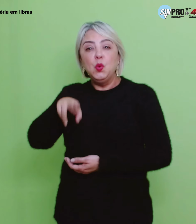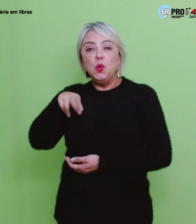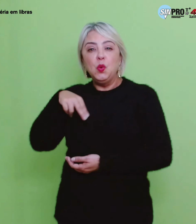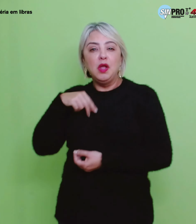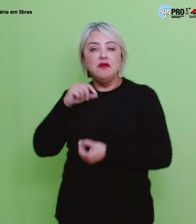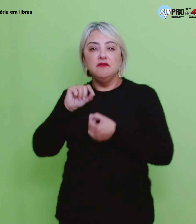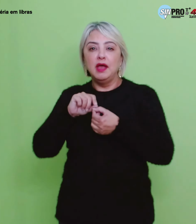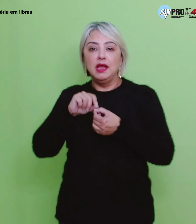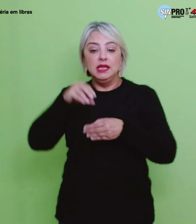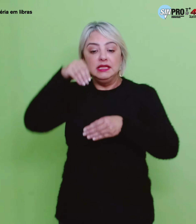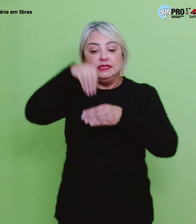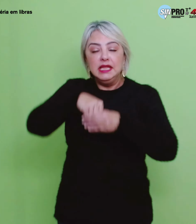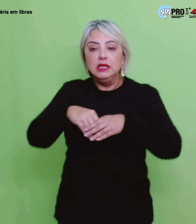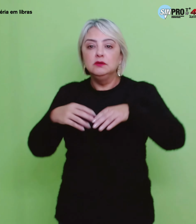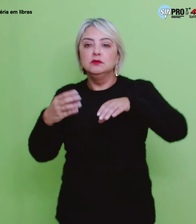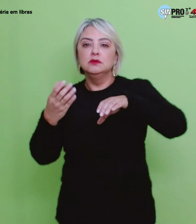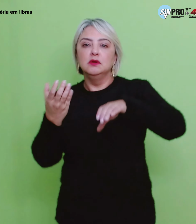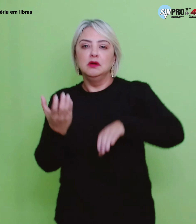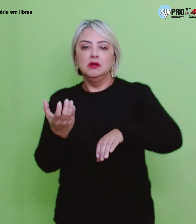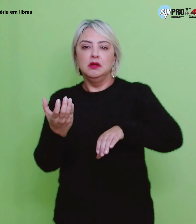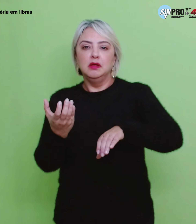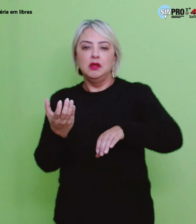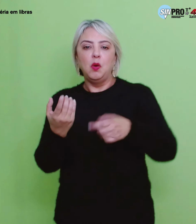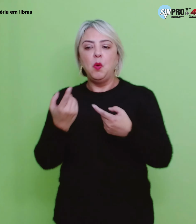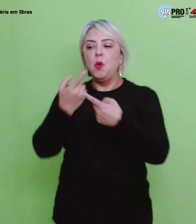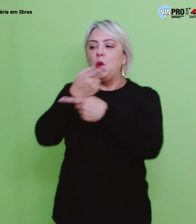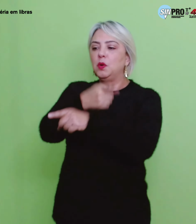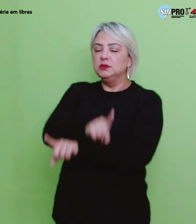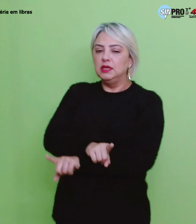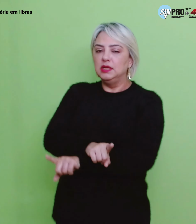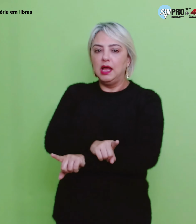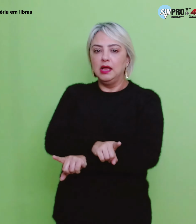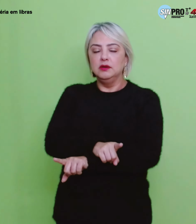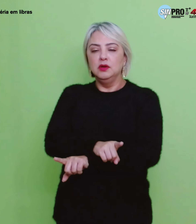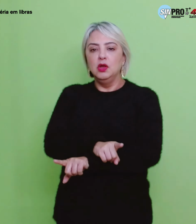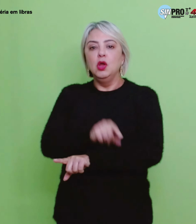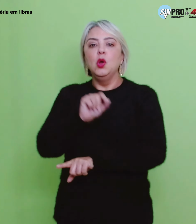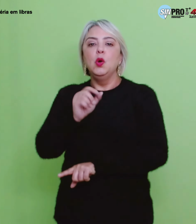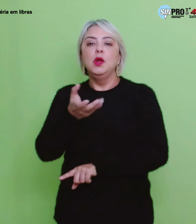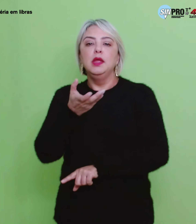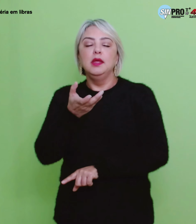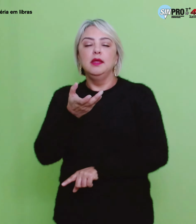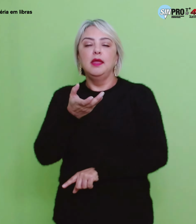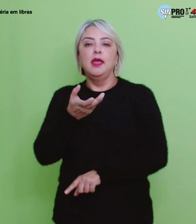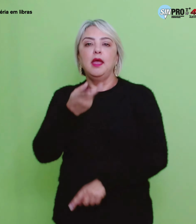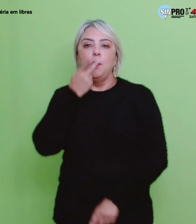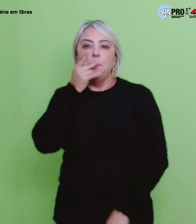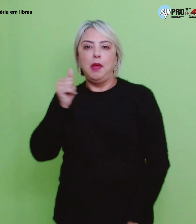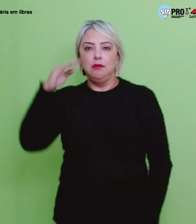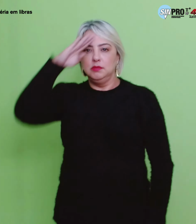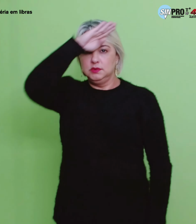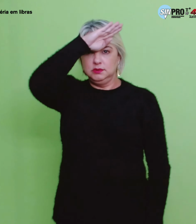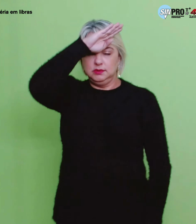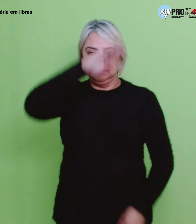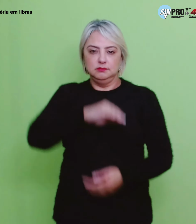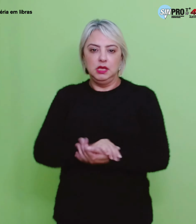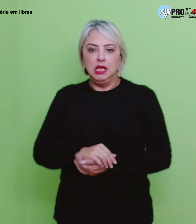que jamais fariam dentro do Congresso o avesso do que almeja Jair Bolsonaro.